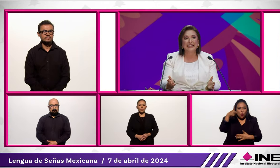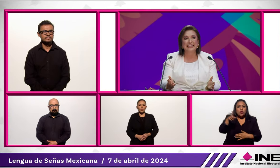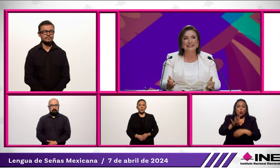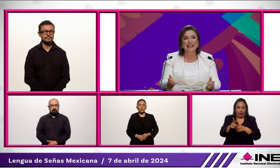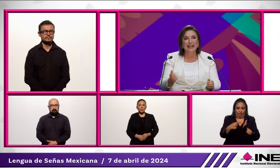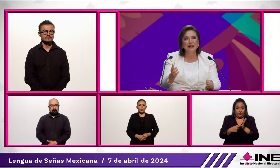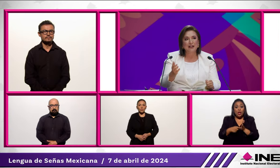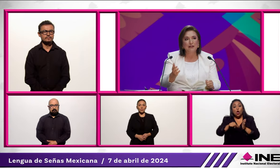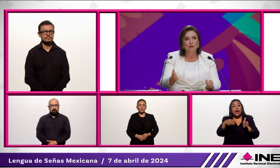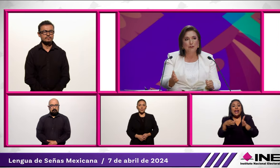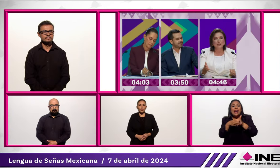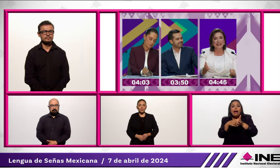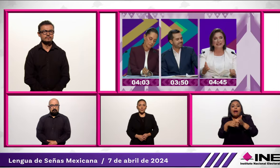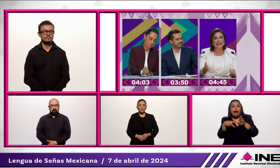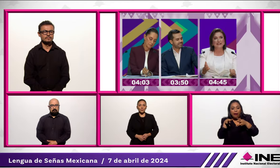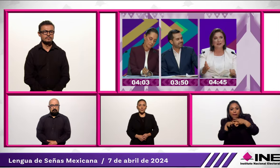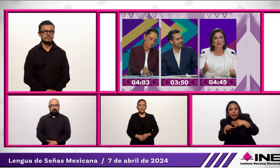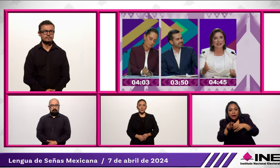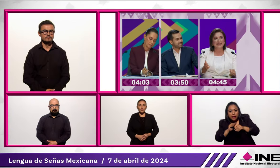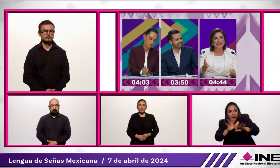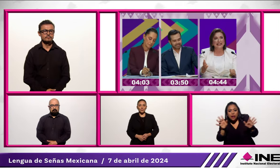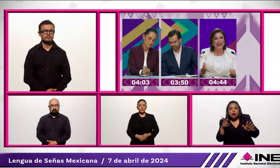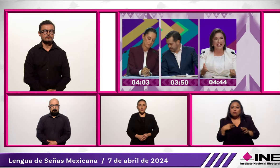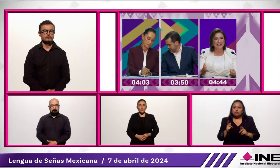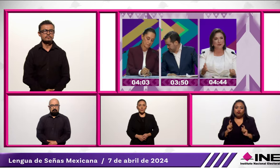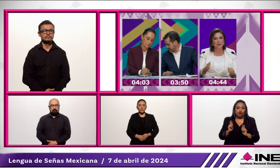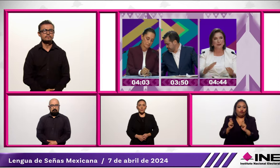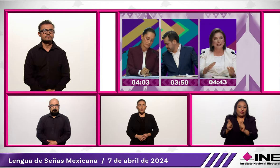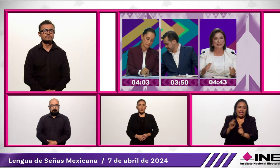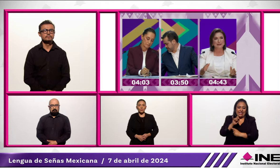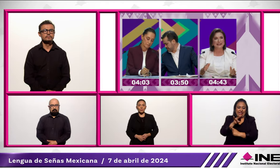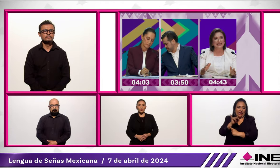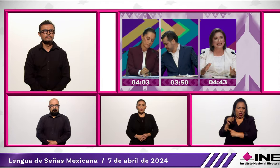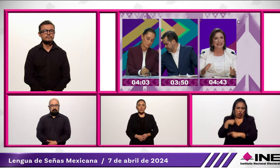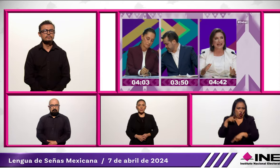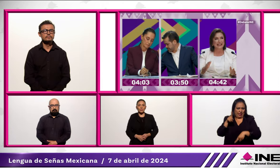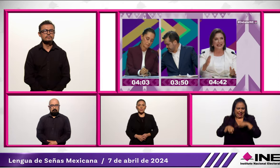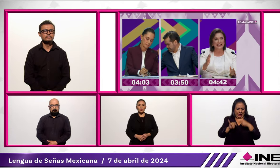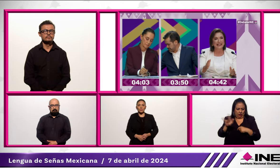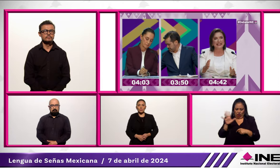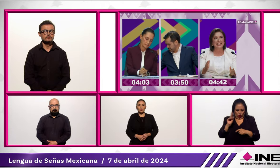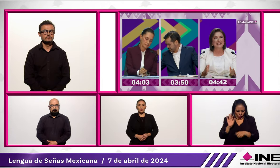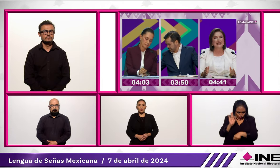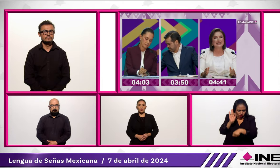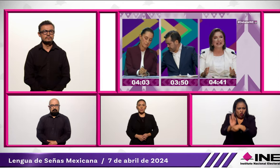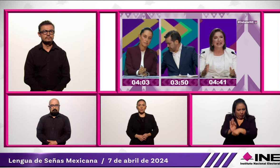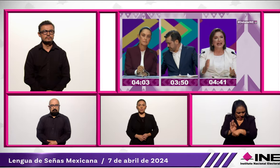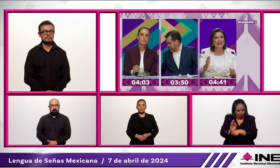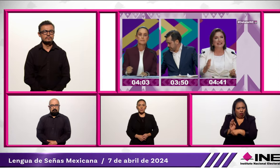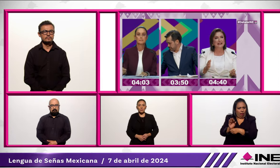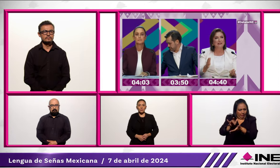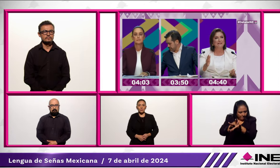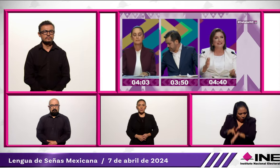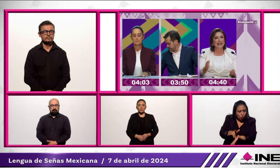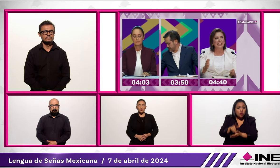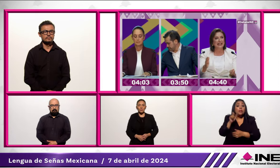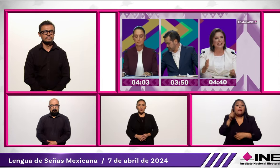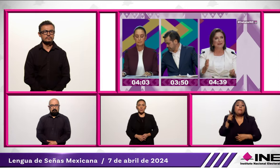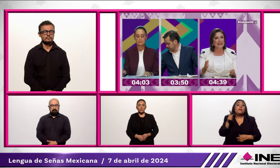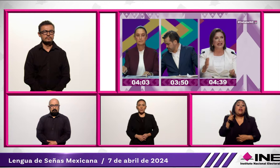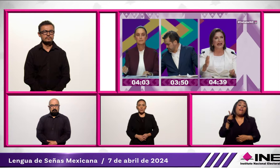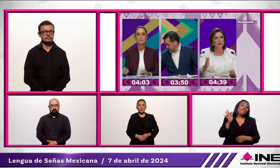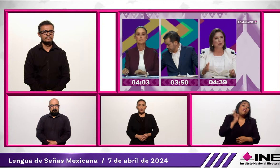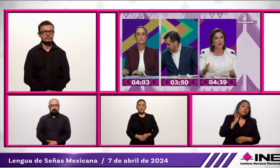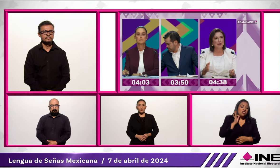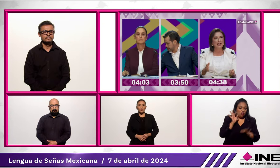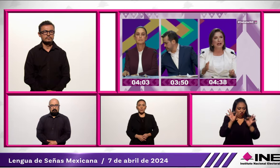la caja de cristal, fortalecer las facultades del INAI. Yo no voy a desaparecer al INAI, hay que darle dientes. Hay que tener una fiscalía